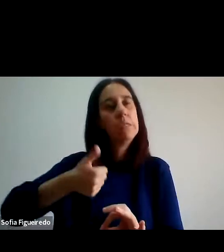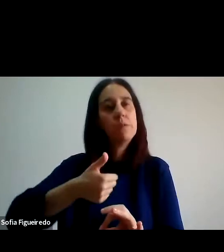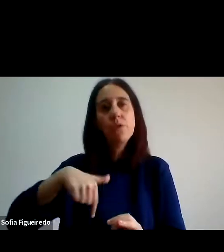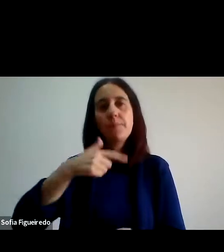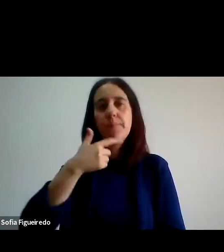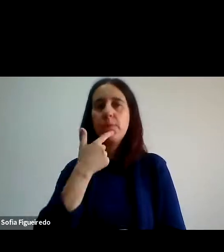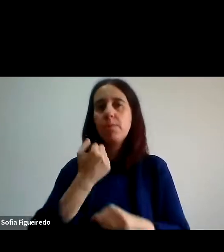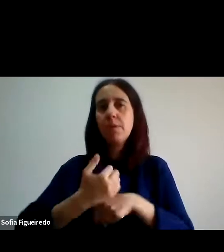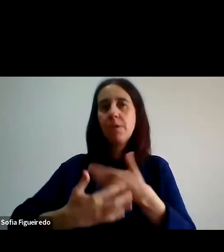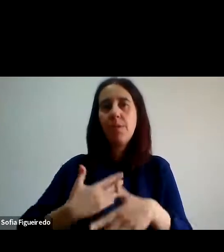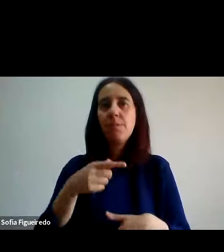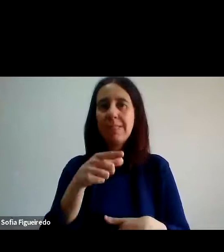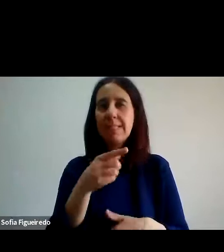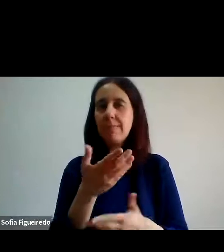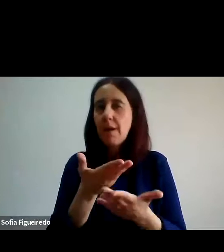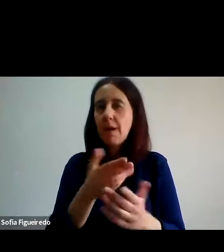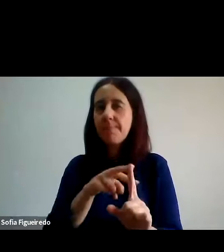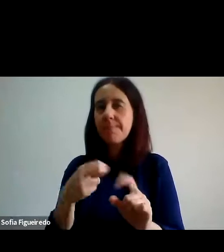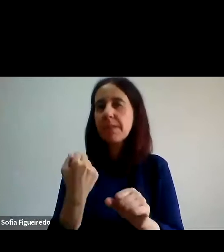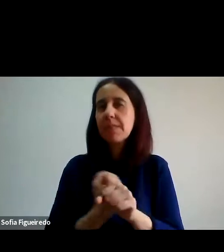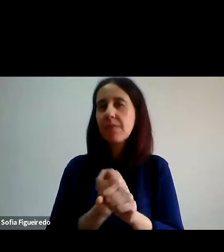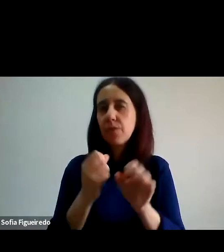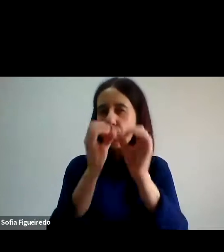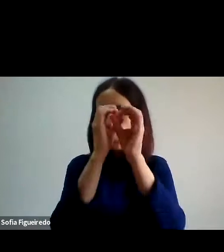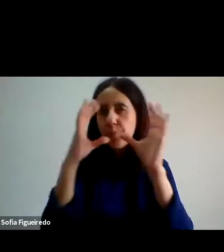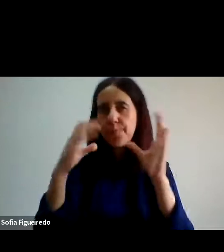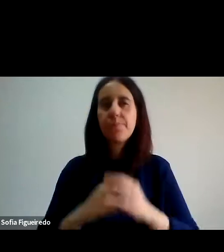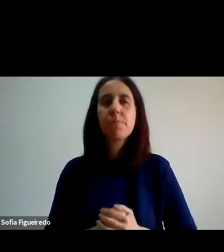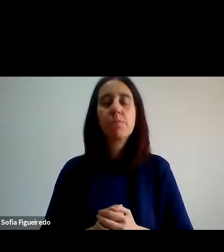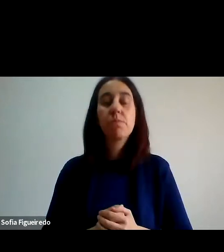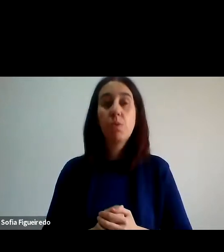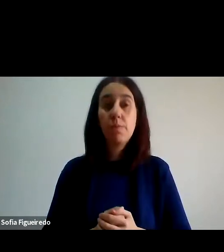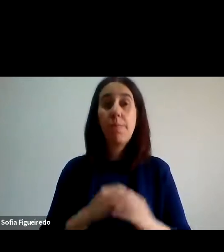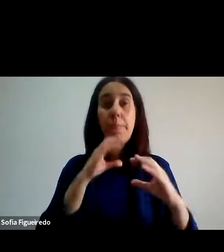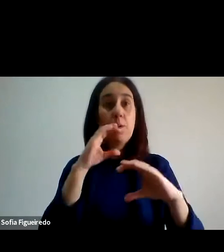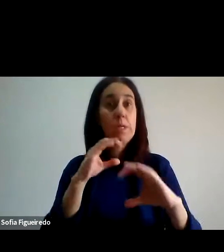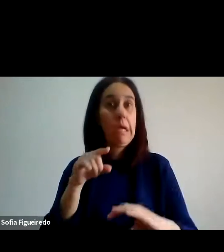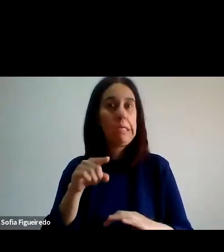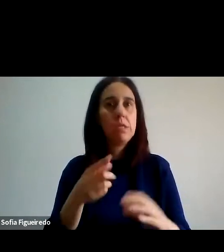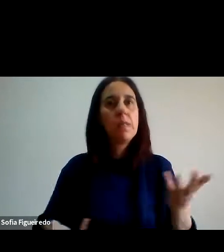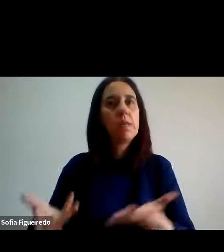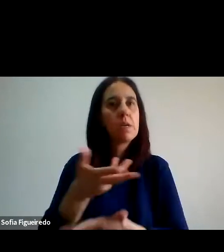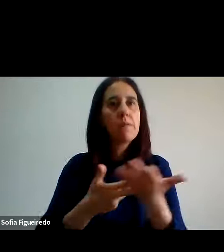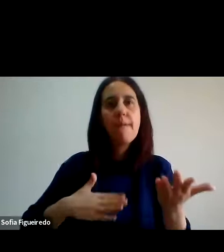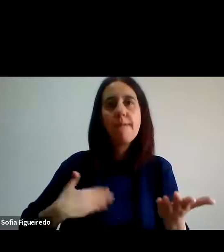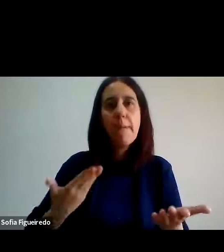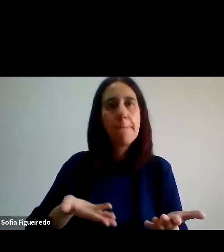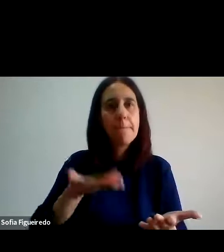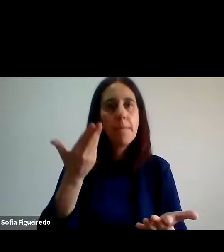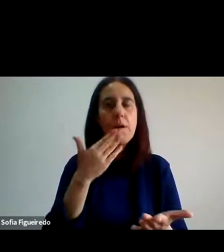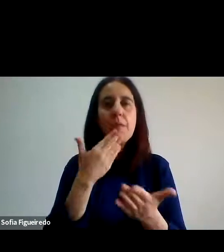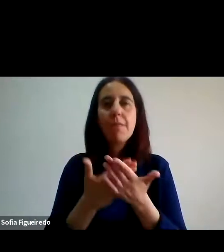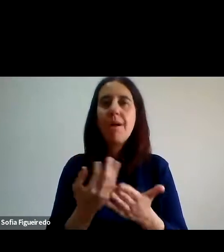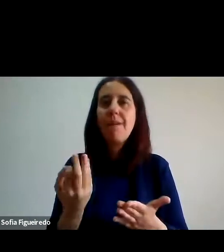e trabalharmos essa dimensão de serviço. Portanto, esta comunicação cada vez mais interativa serve precisamente